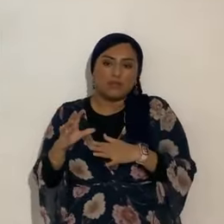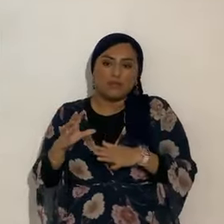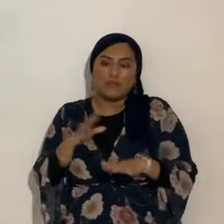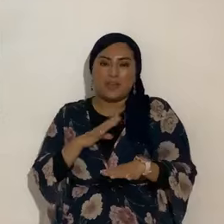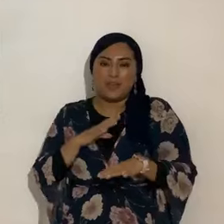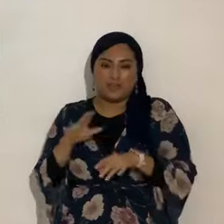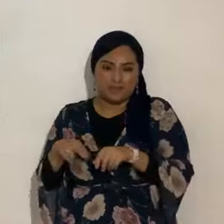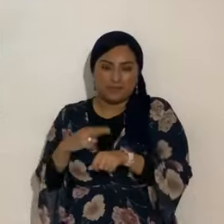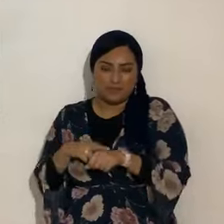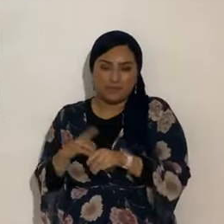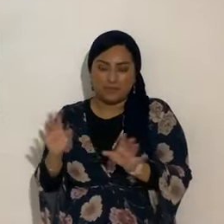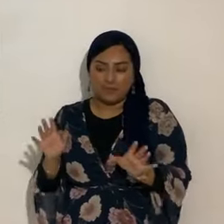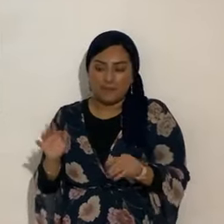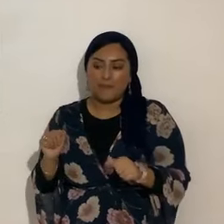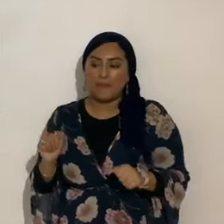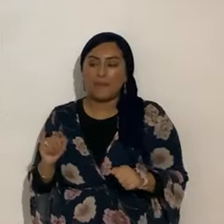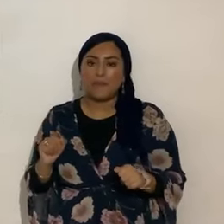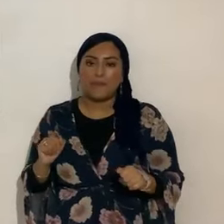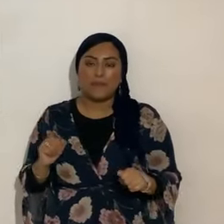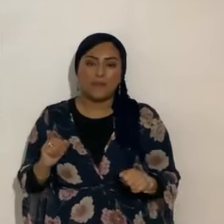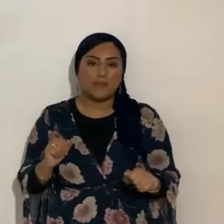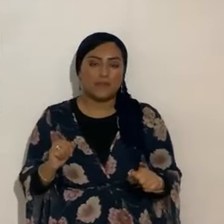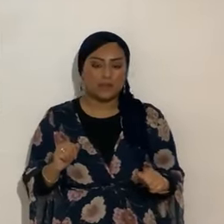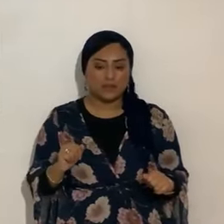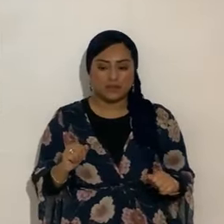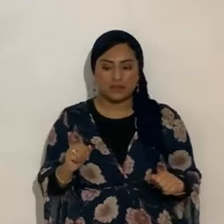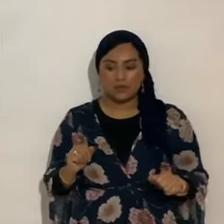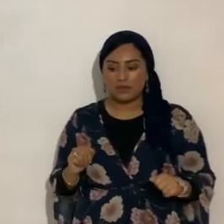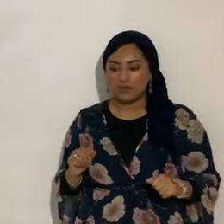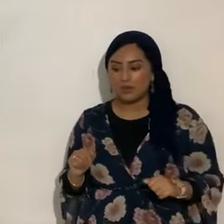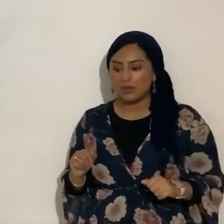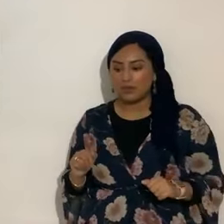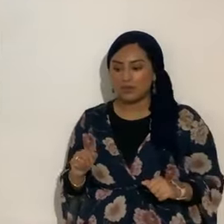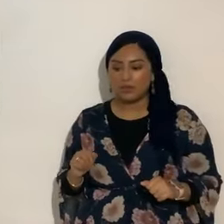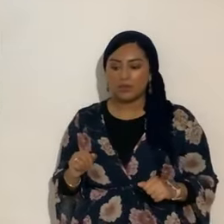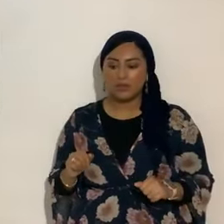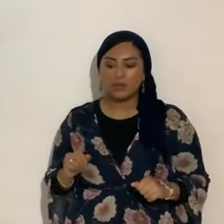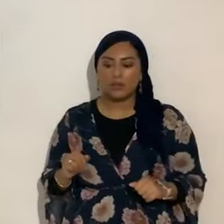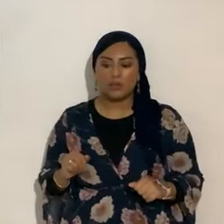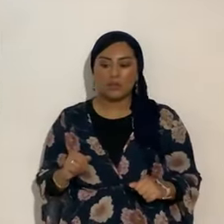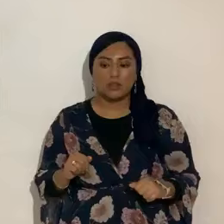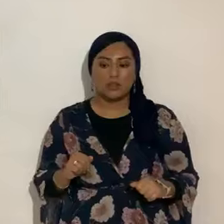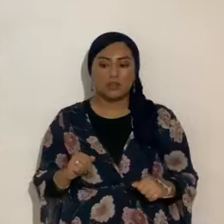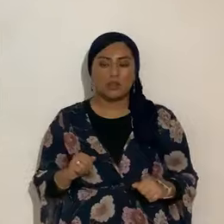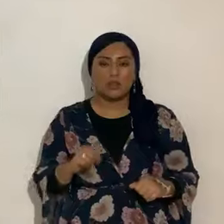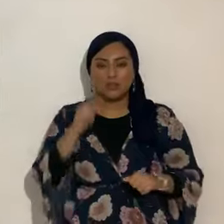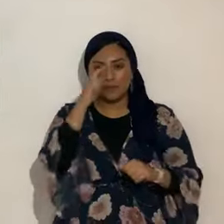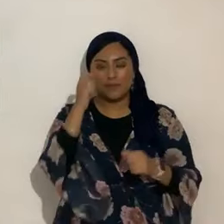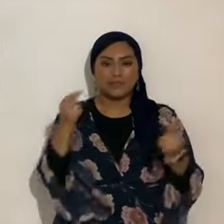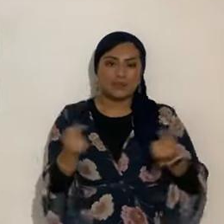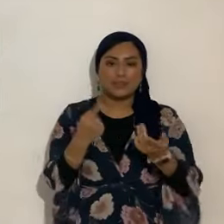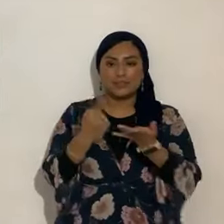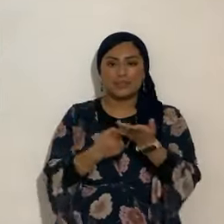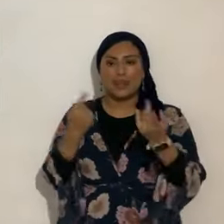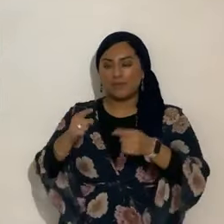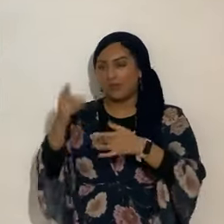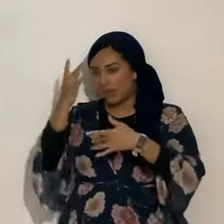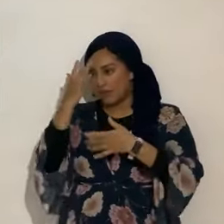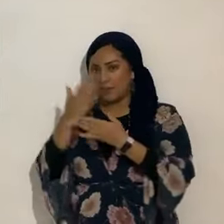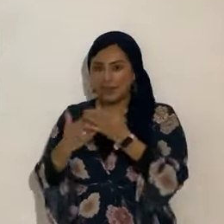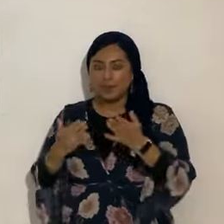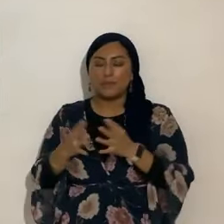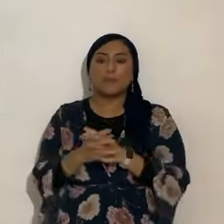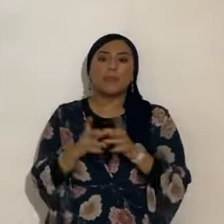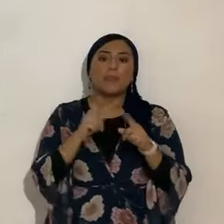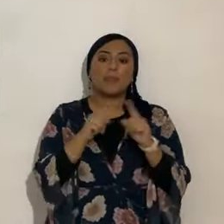punto normal, ¿no? Digo normal entre comillas, porque ni siquiera eso debería de haber, pero bueno, por el pecado vino. Bueno,